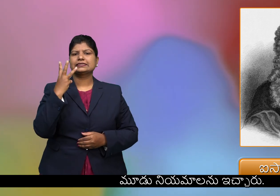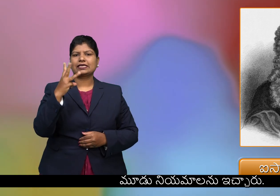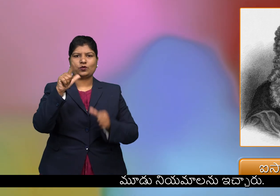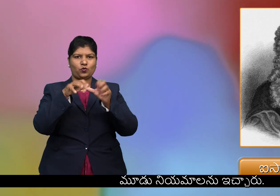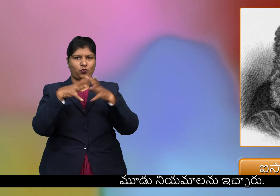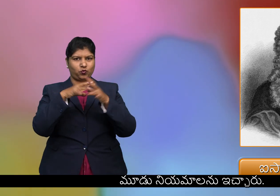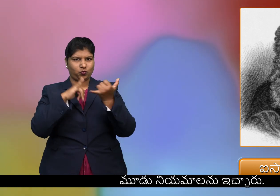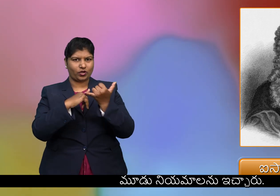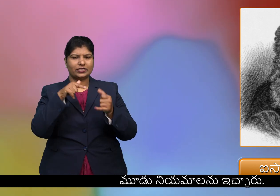3 నియమాలను ఇచ్చారు.